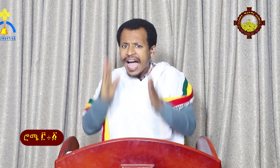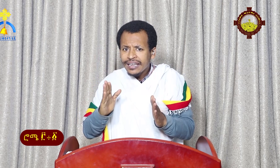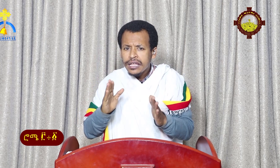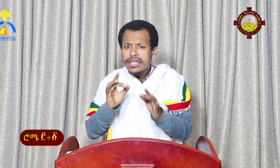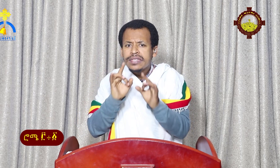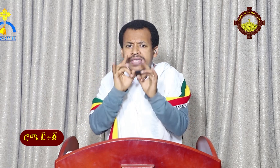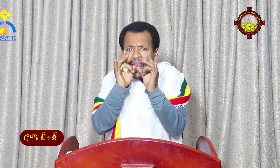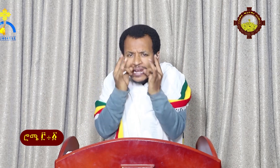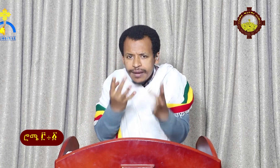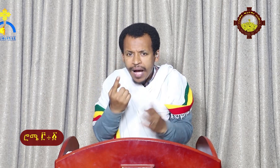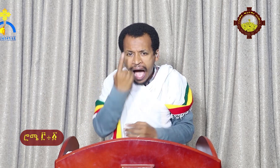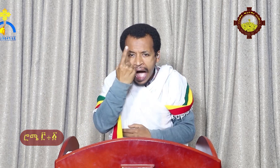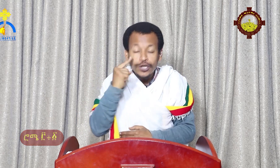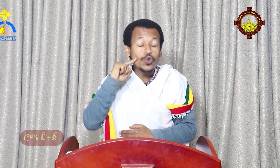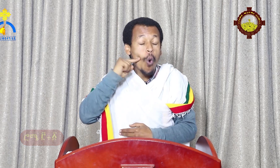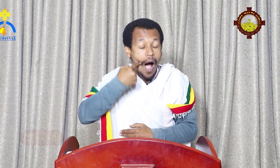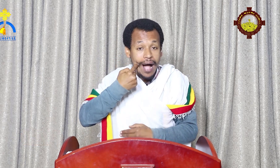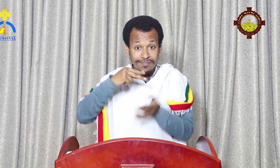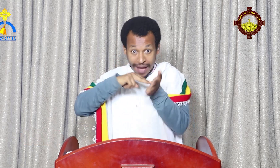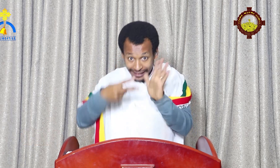ጻድቃን የለም አንድ እንኳ ማለት